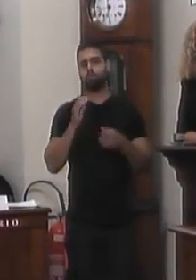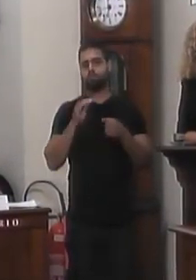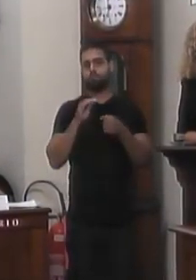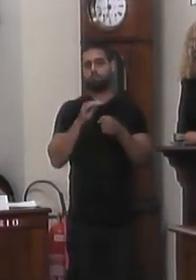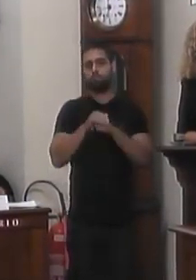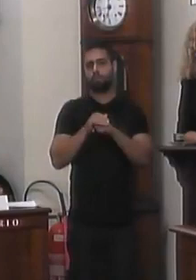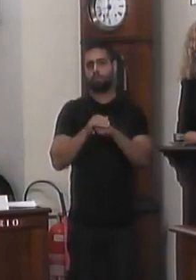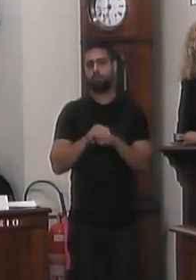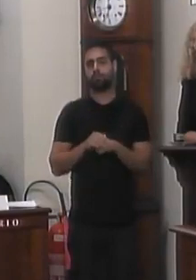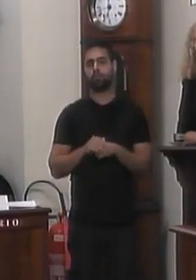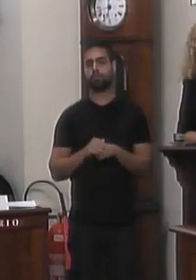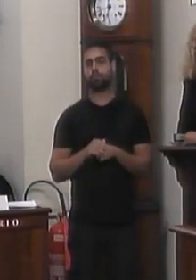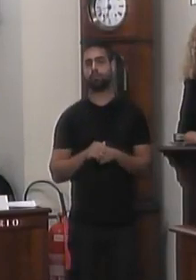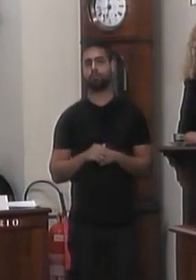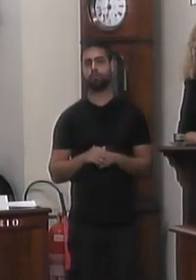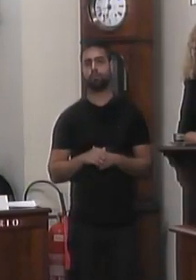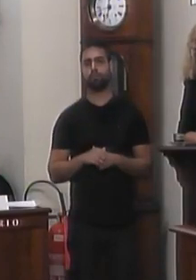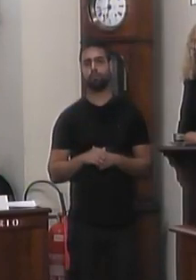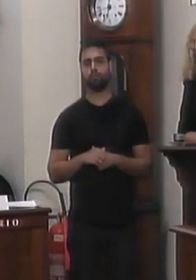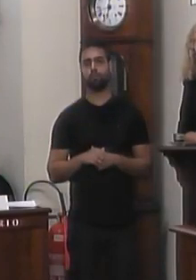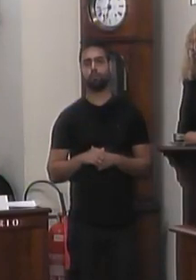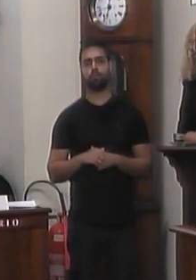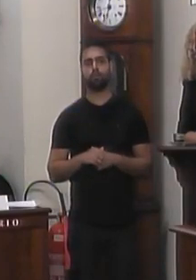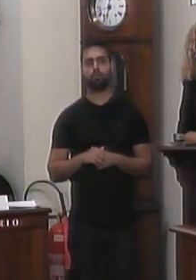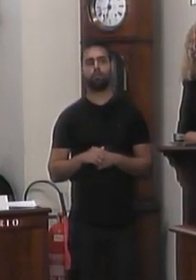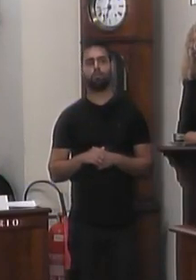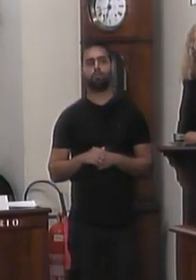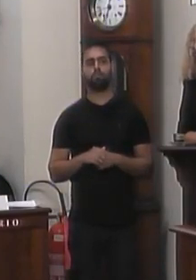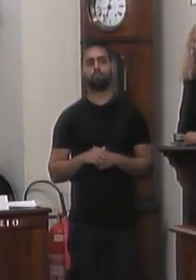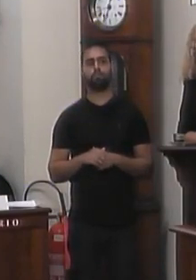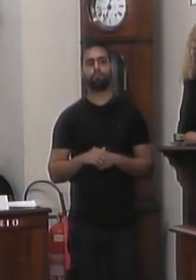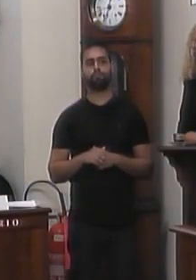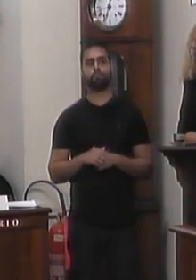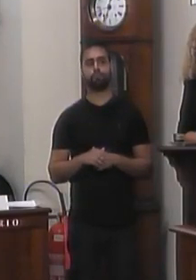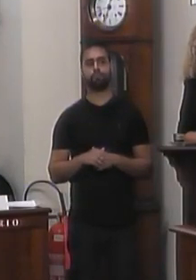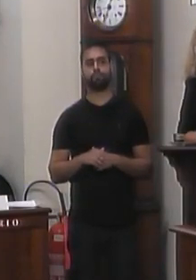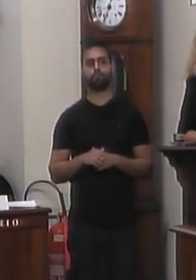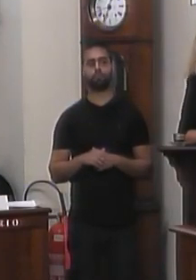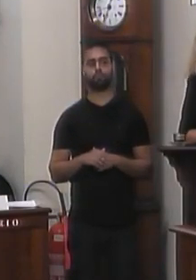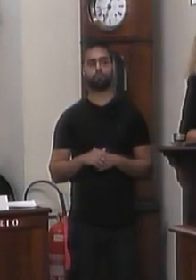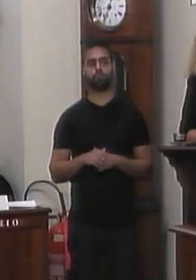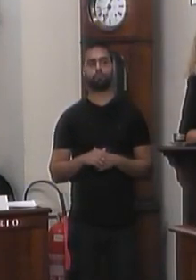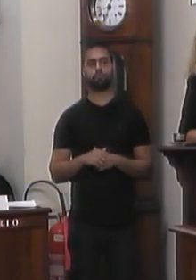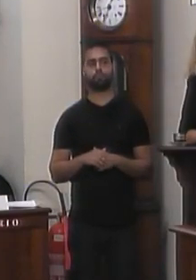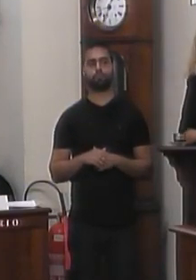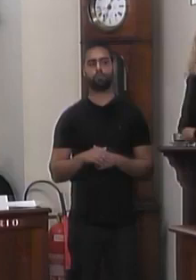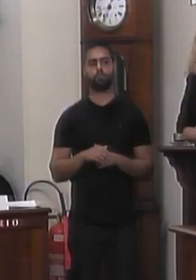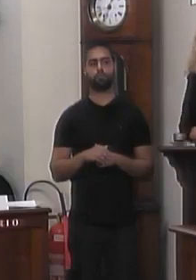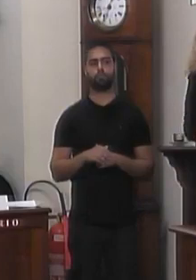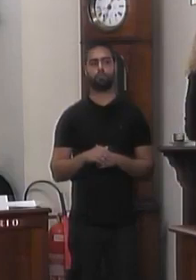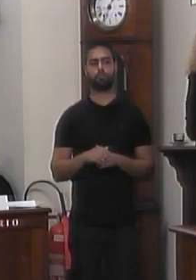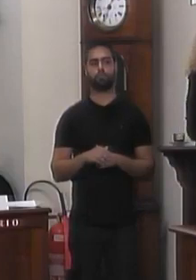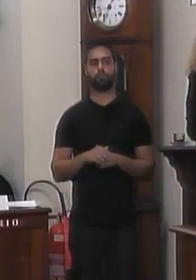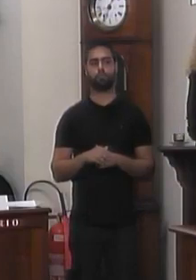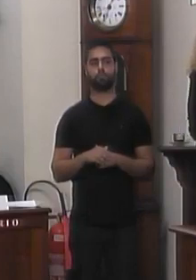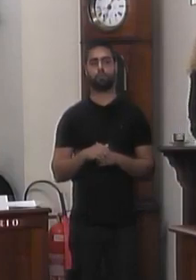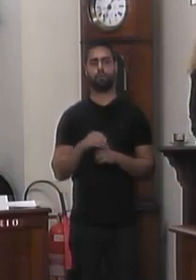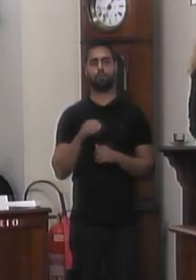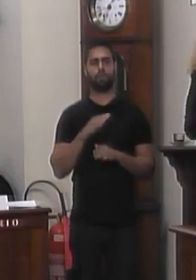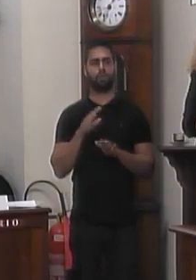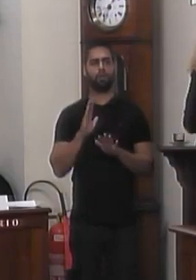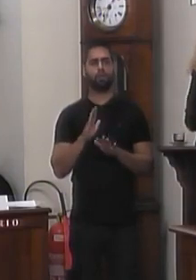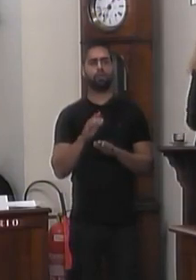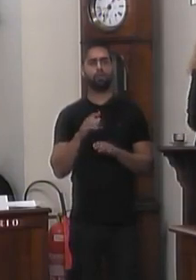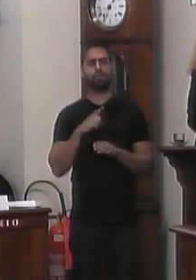Luiz. Na verdade, a gente aqui, na ordem de chamada, tem o nome com M, já vai ficando com